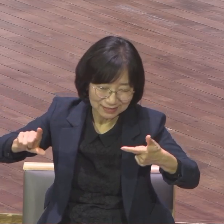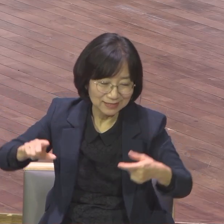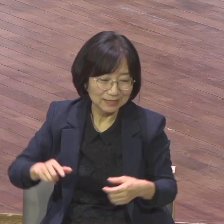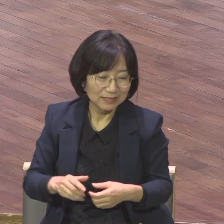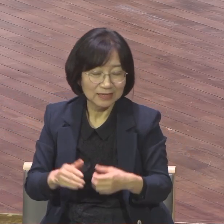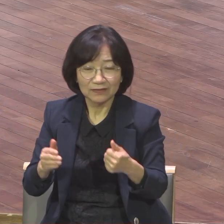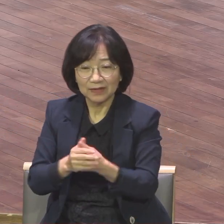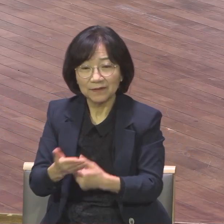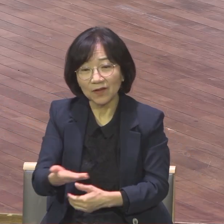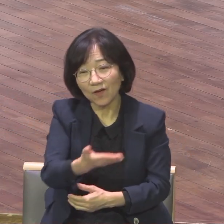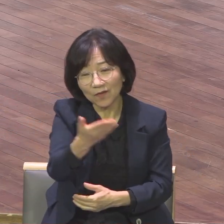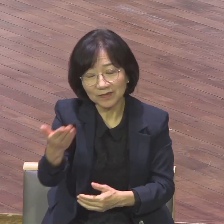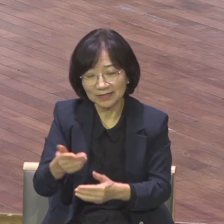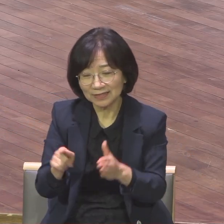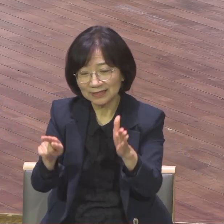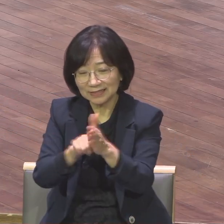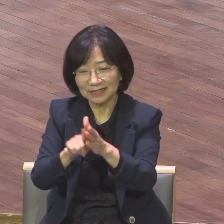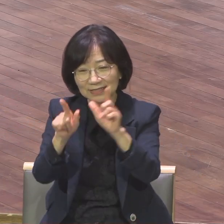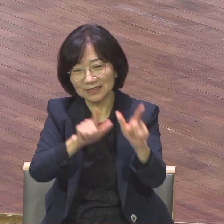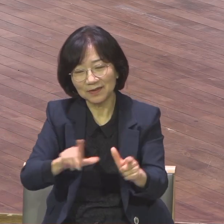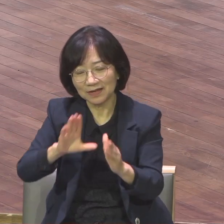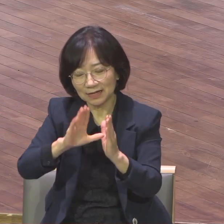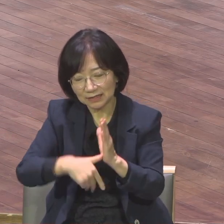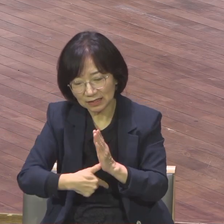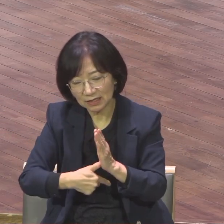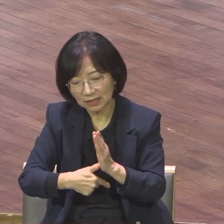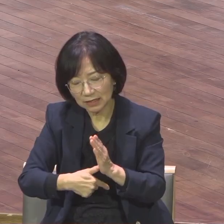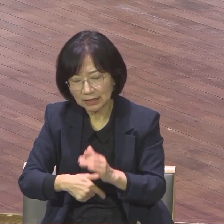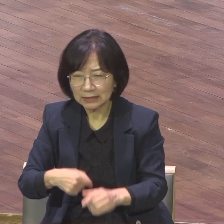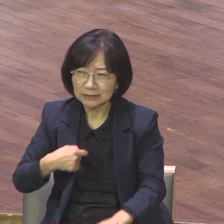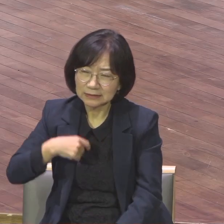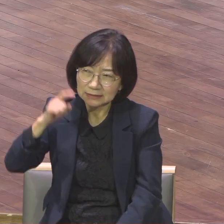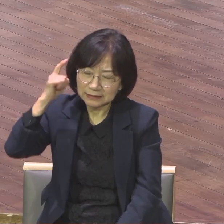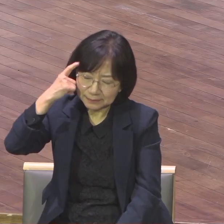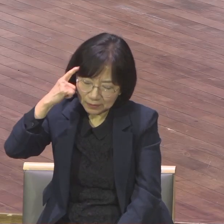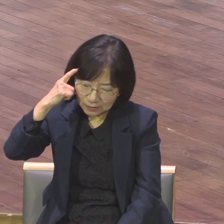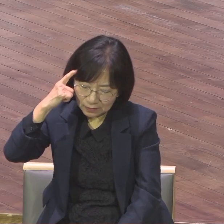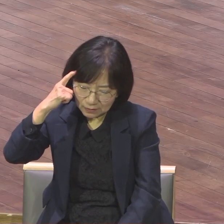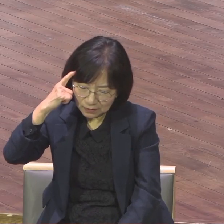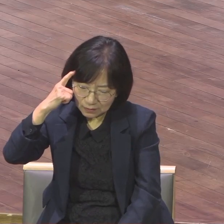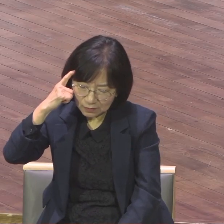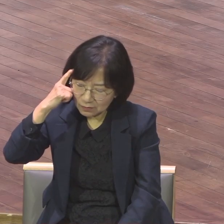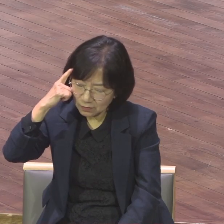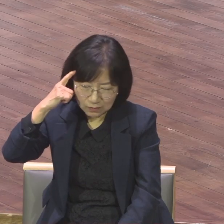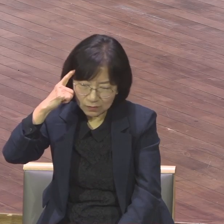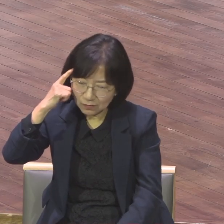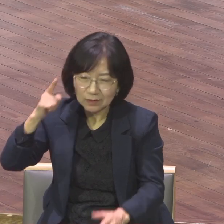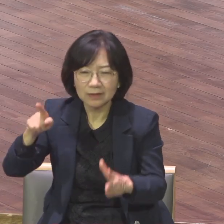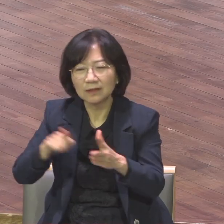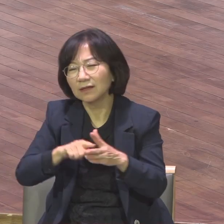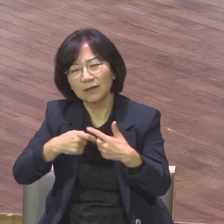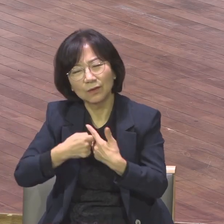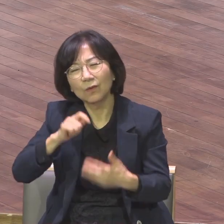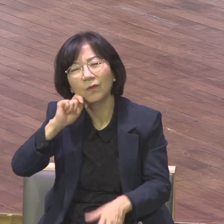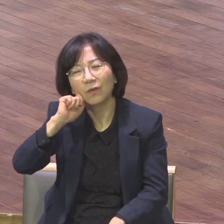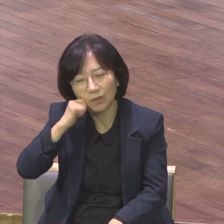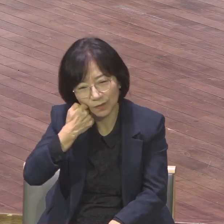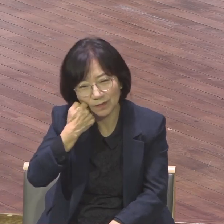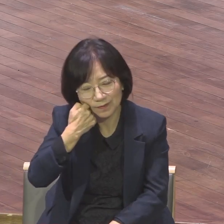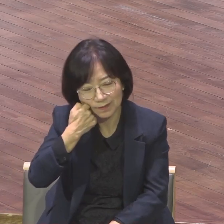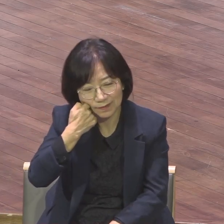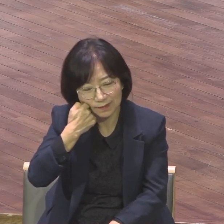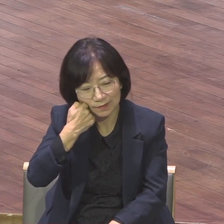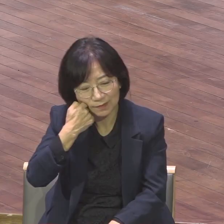하면서요 도저히 이해가 안 되지요. 우리 머리 가지고는 도저히 이해가 안